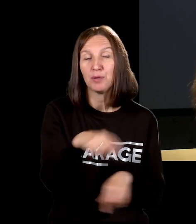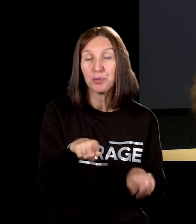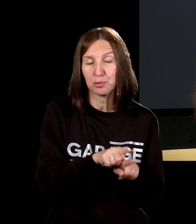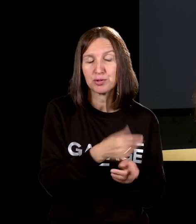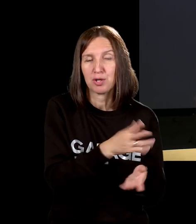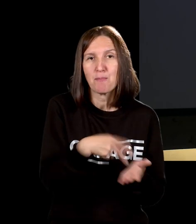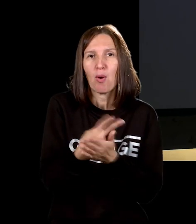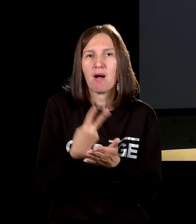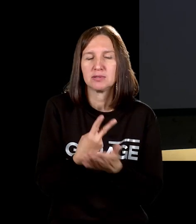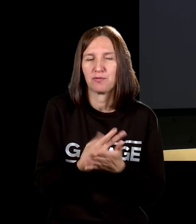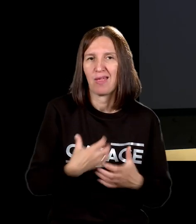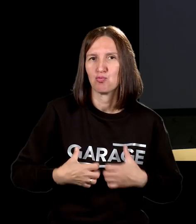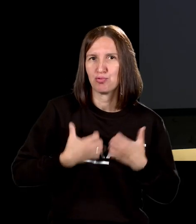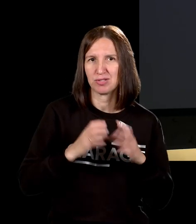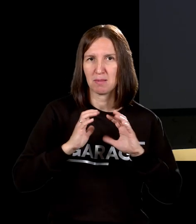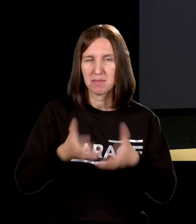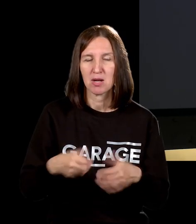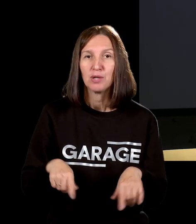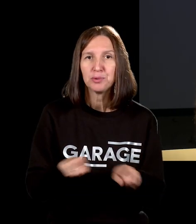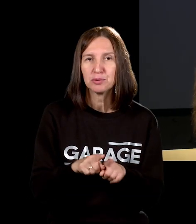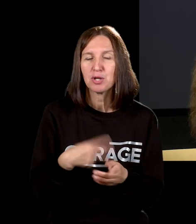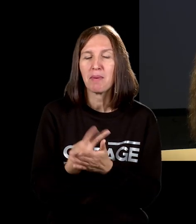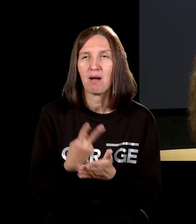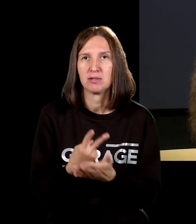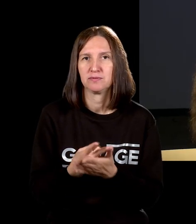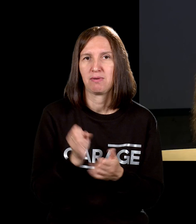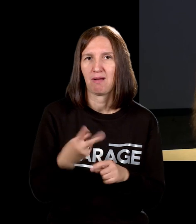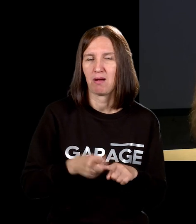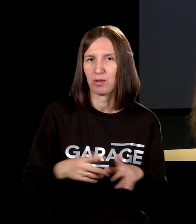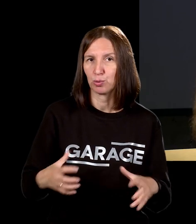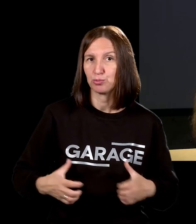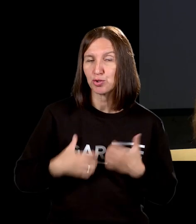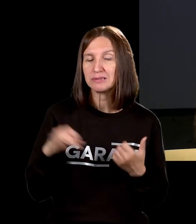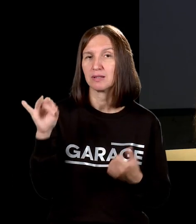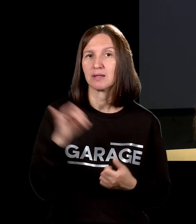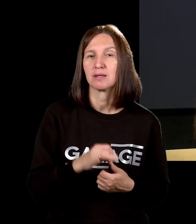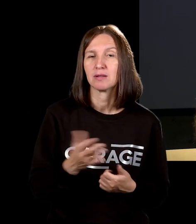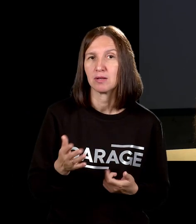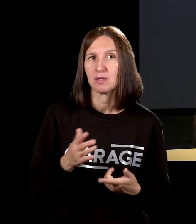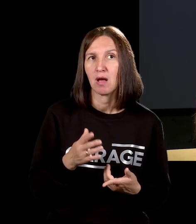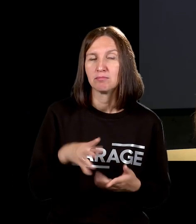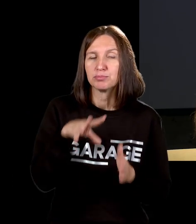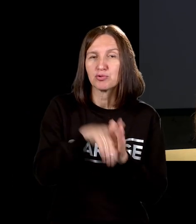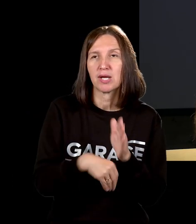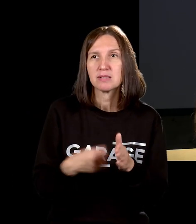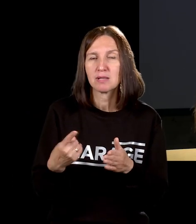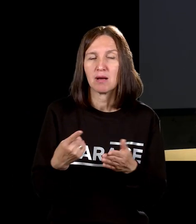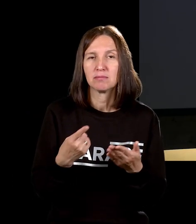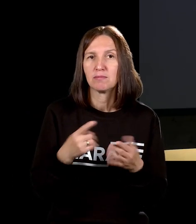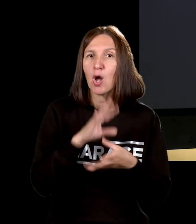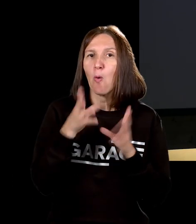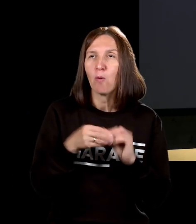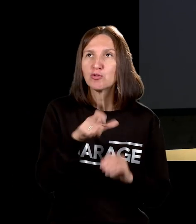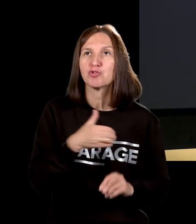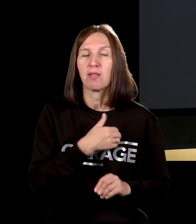смотреть, показывать ужасы мира, показывать, как ужасны ужасы мира, но и отвечали общечеловеческому желанию